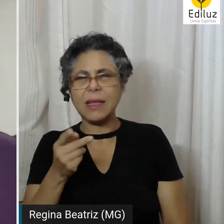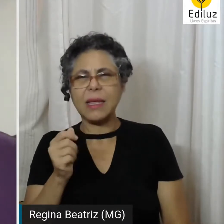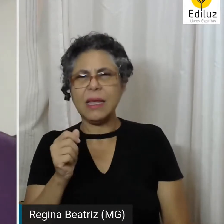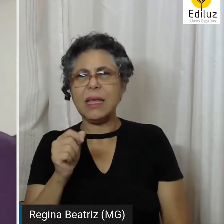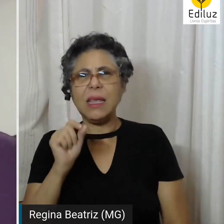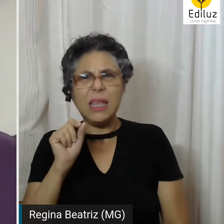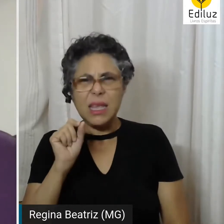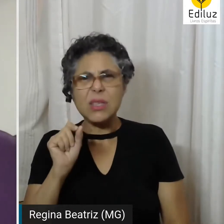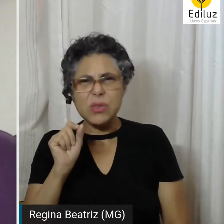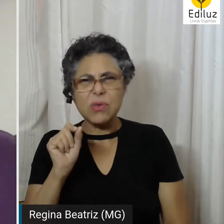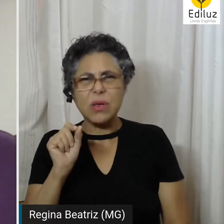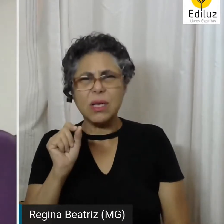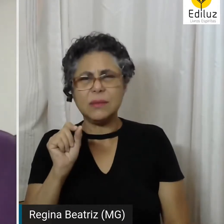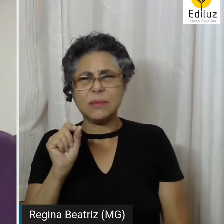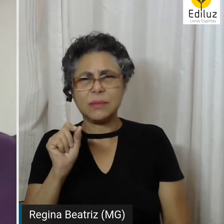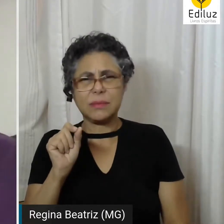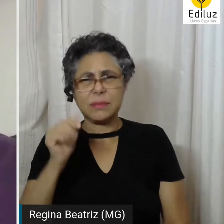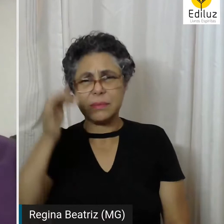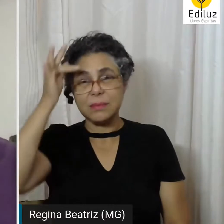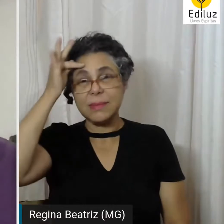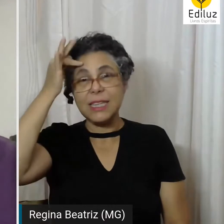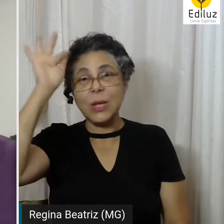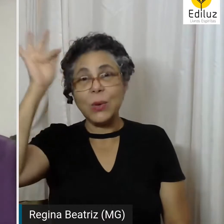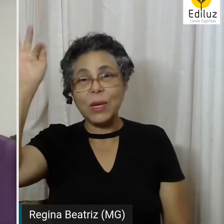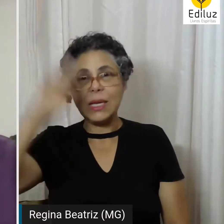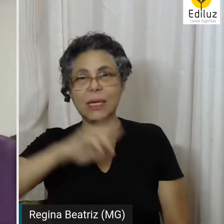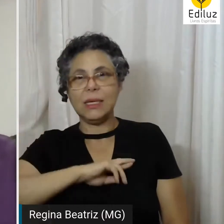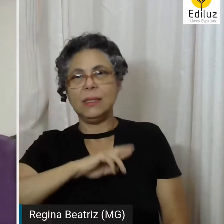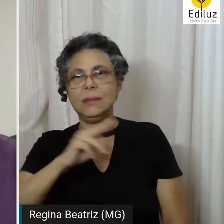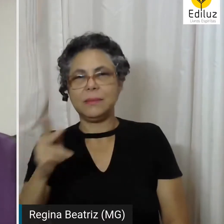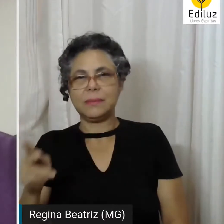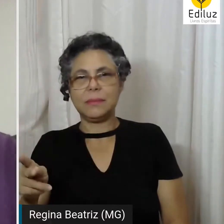veementemente a teoria religiosa